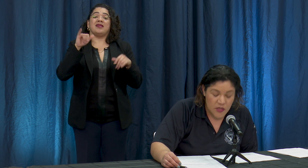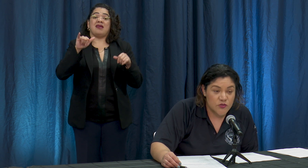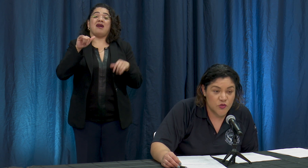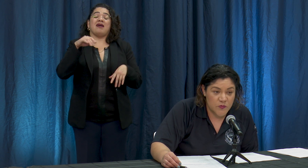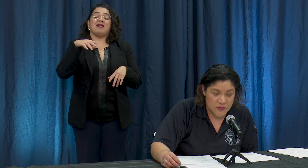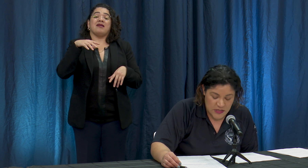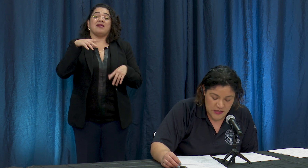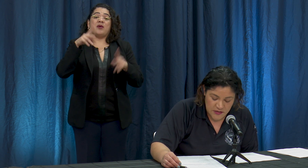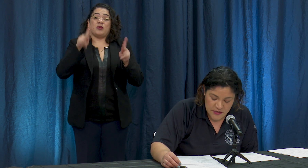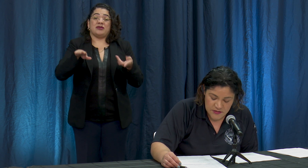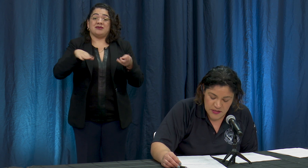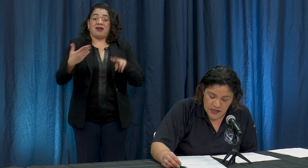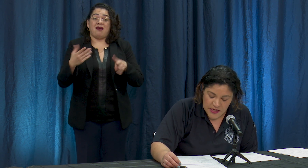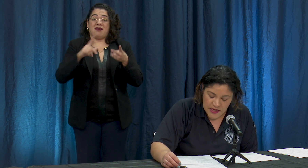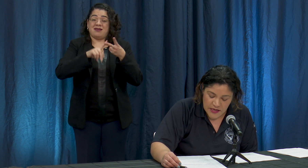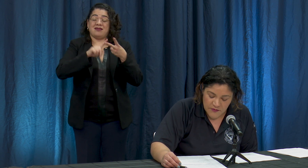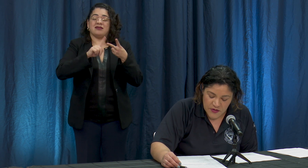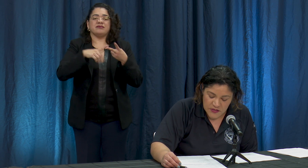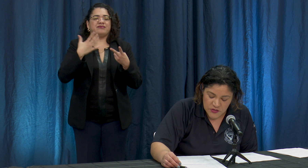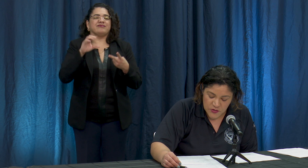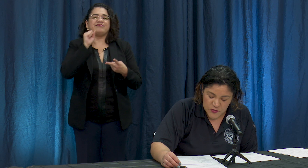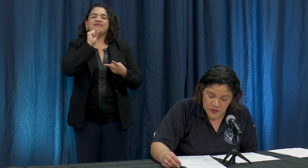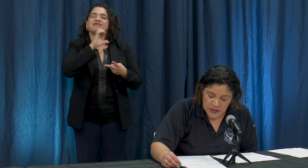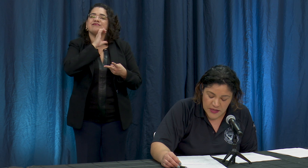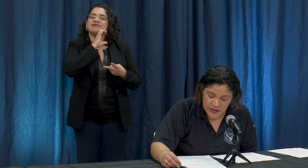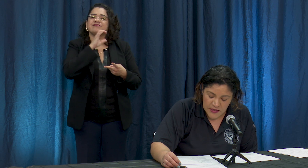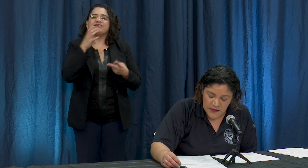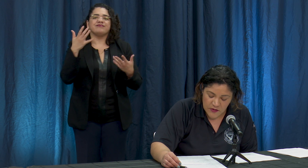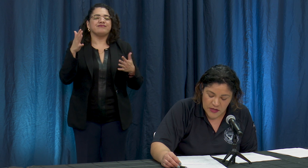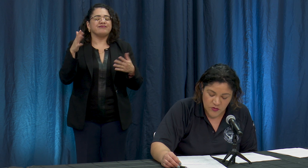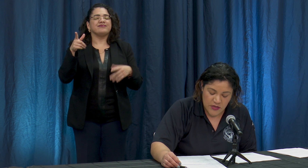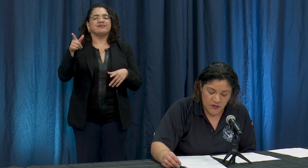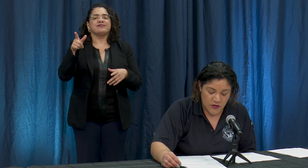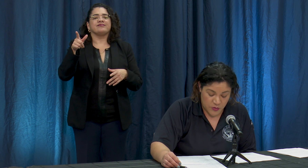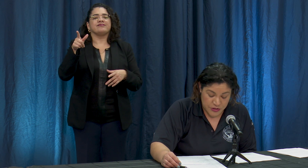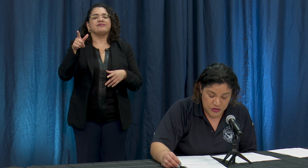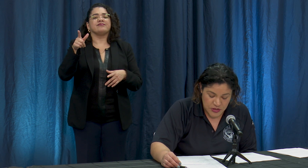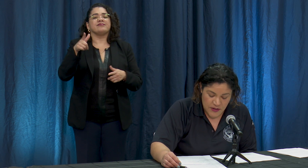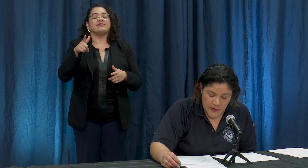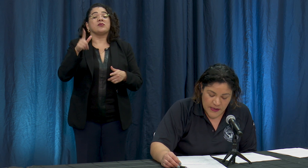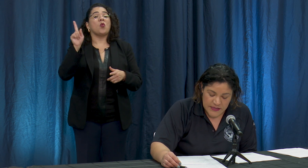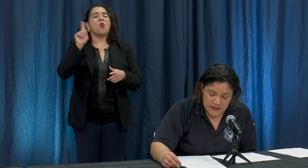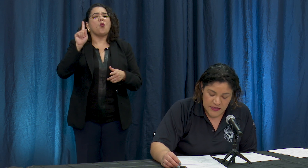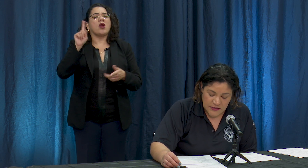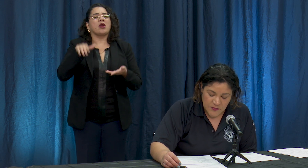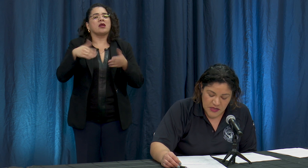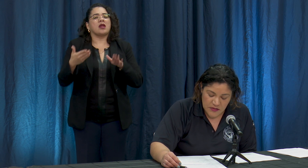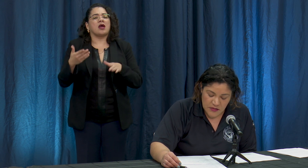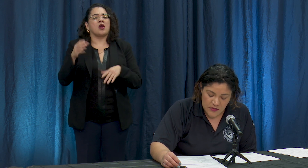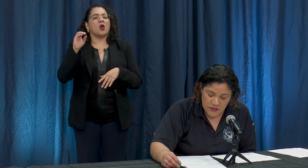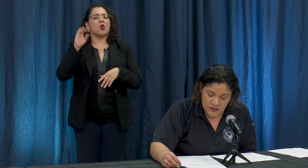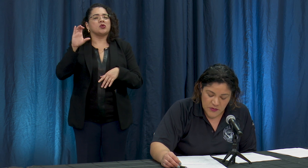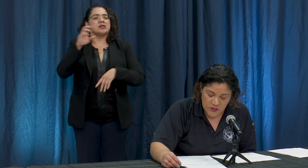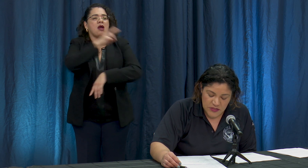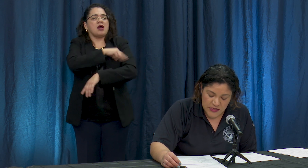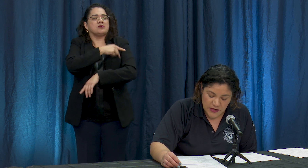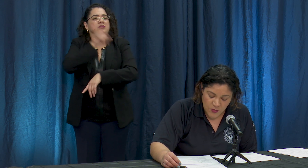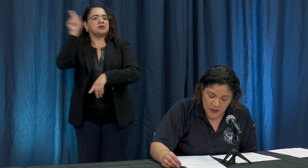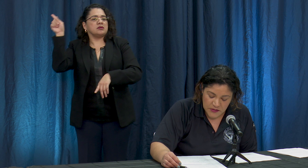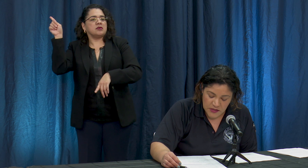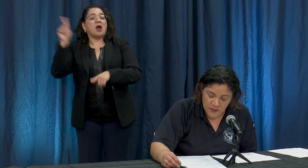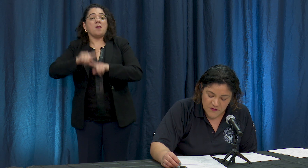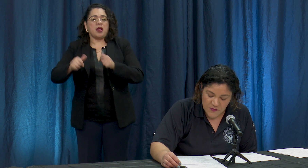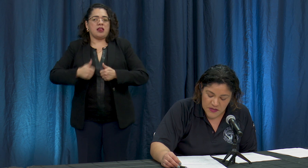salud subsiguientes. Ella falleció en el hospital del condado de Orange. También me